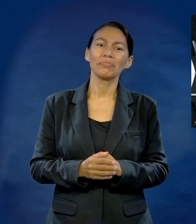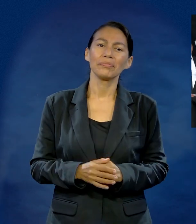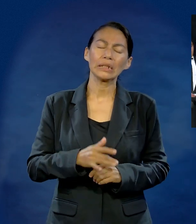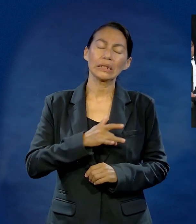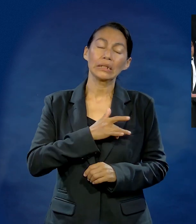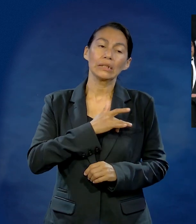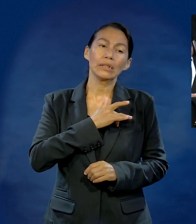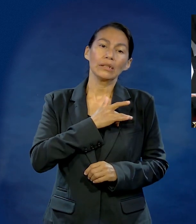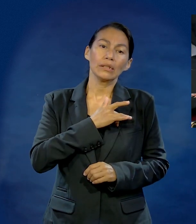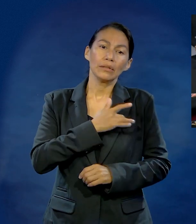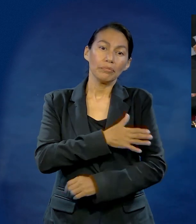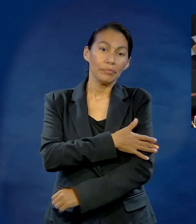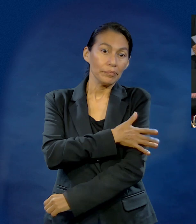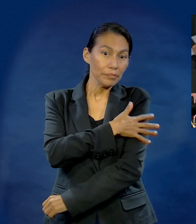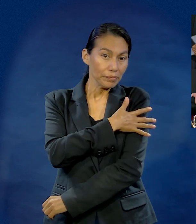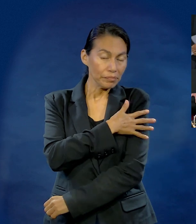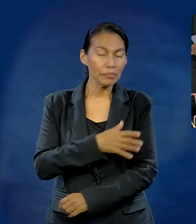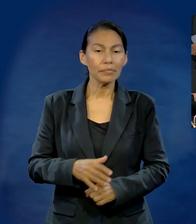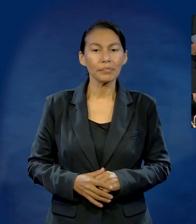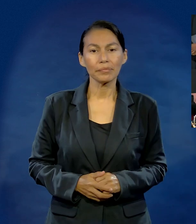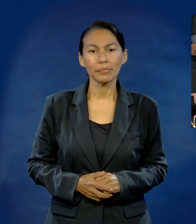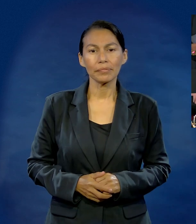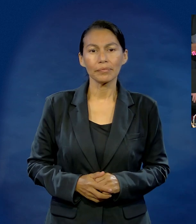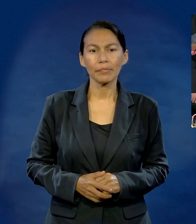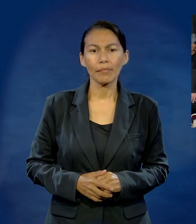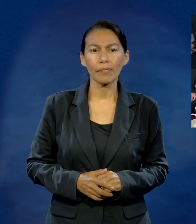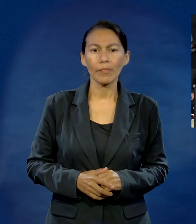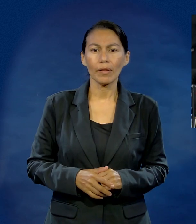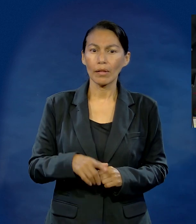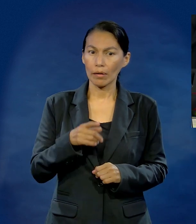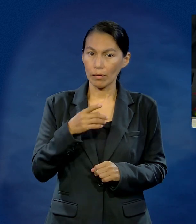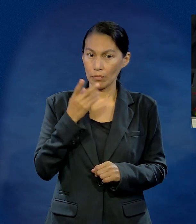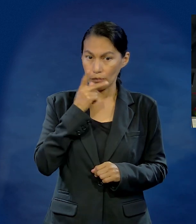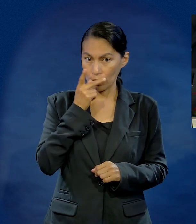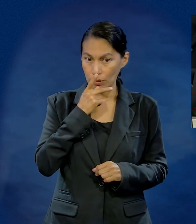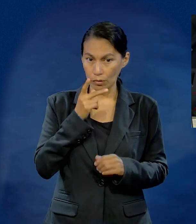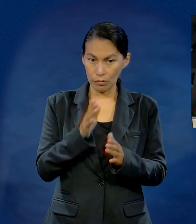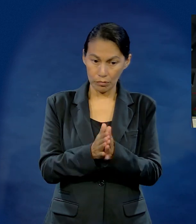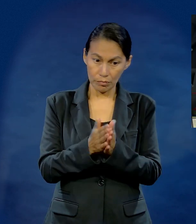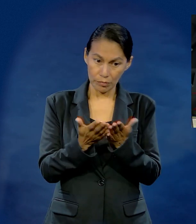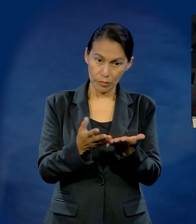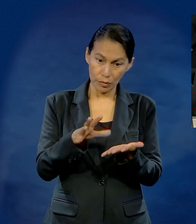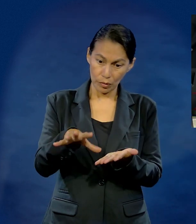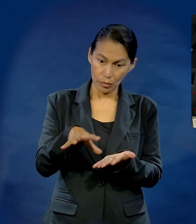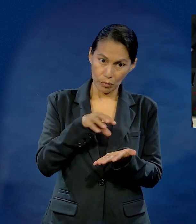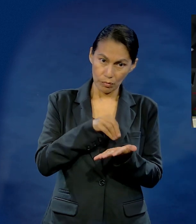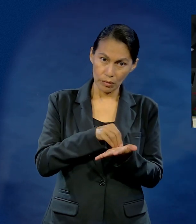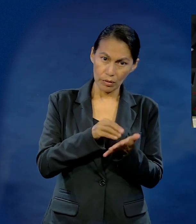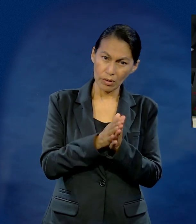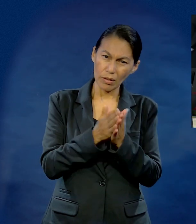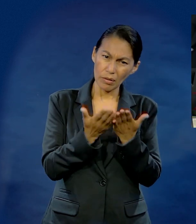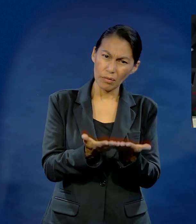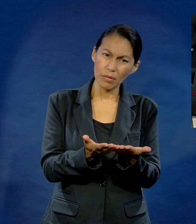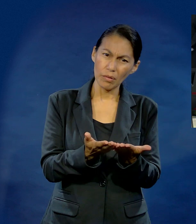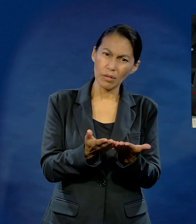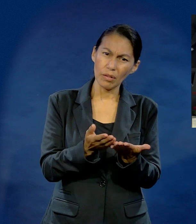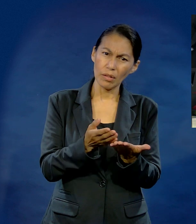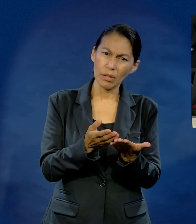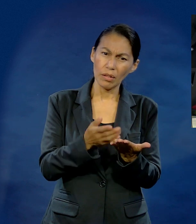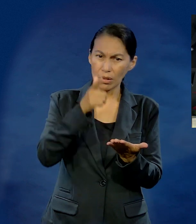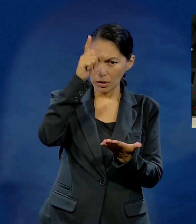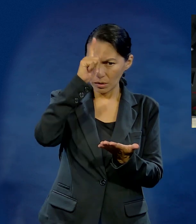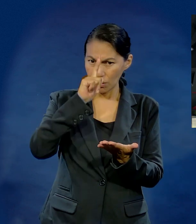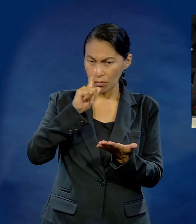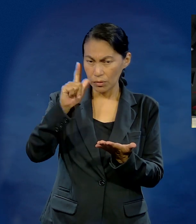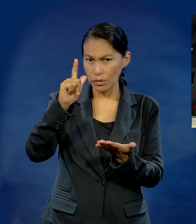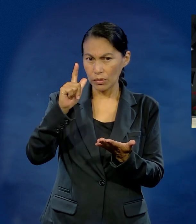esa última clase que él nos dio, yo recuerdo que nos llevó unas copias del Espíritu de Profecía, escritos